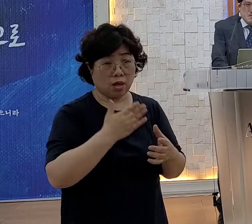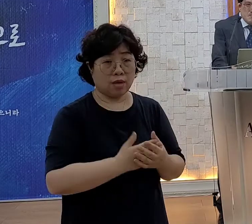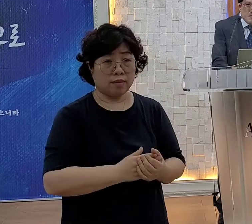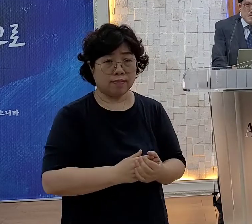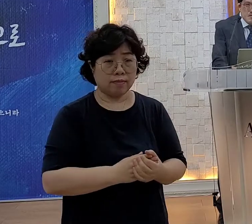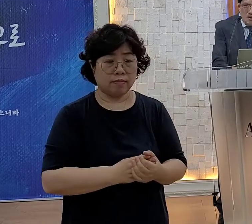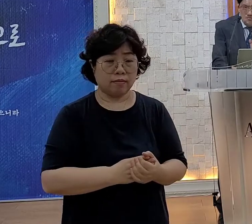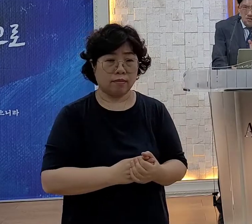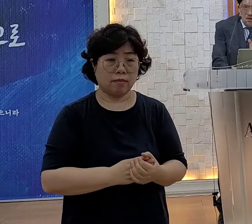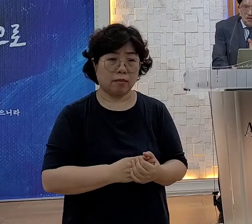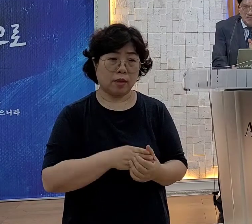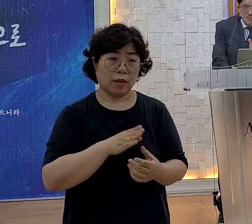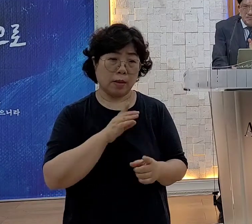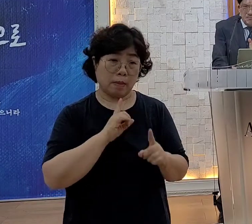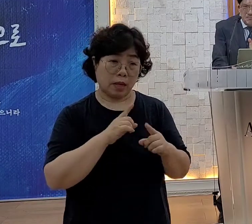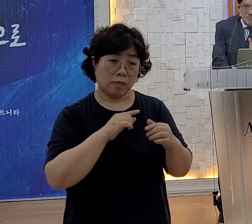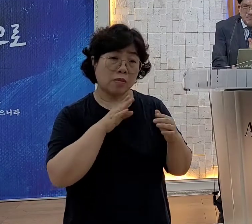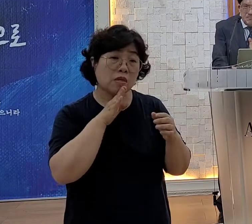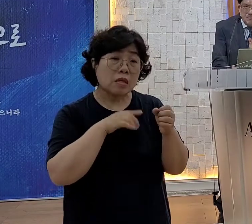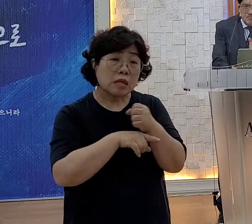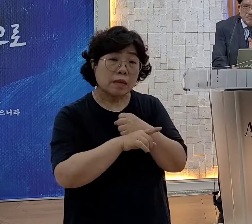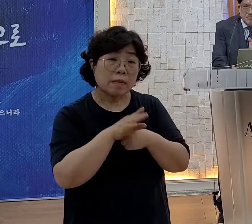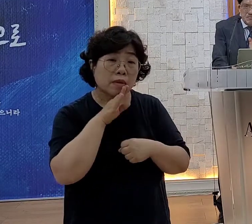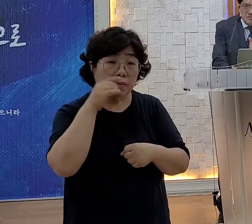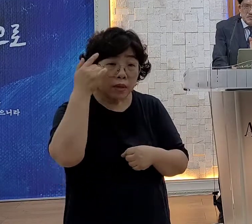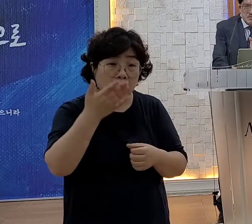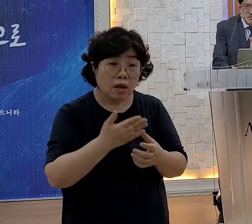말씀이 진리입니까? 진리가 아닙니까?